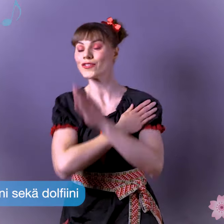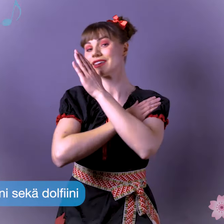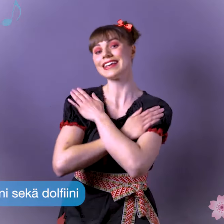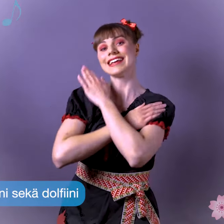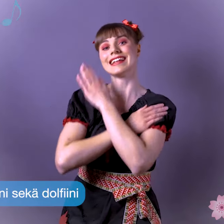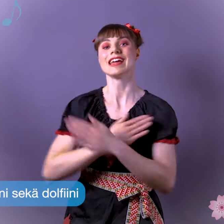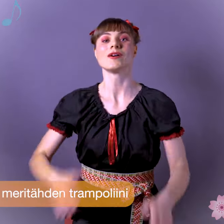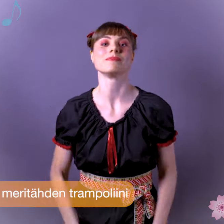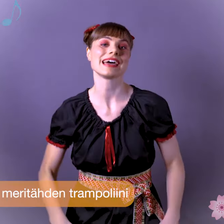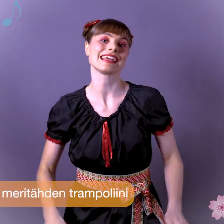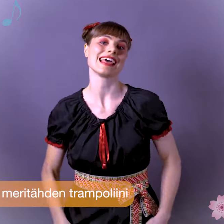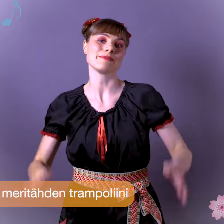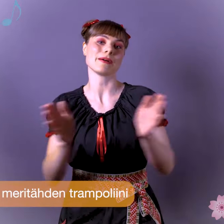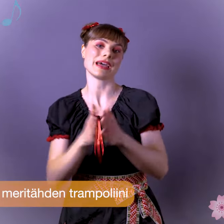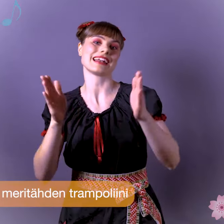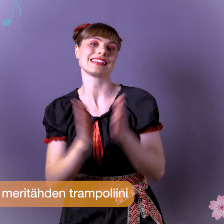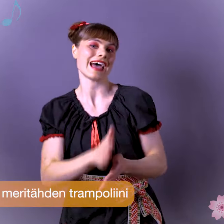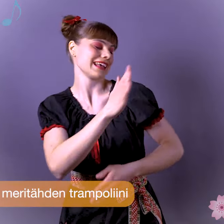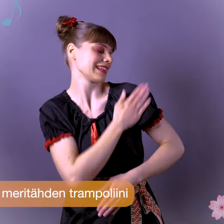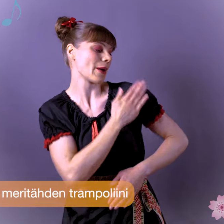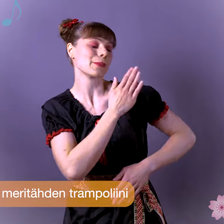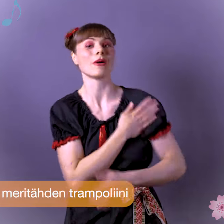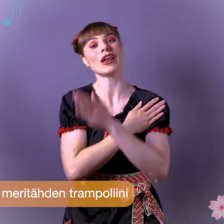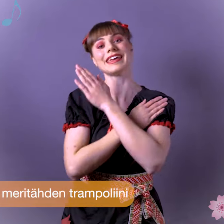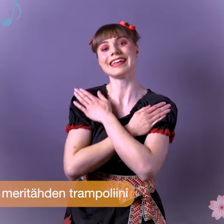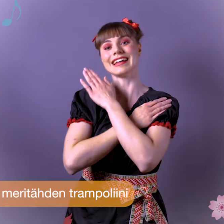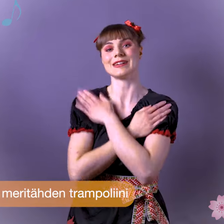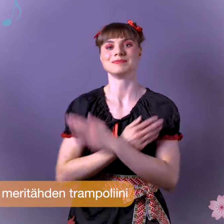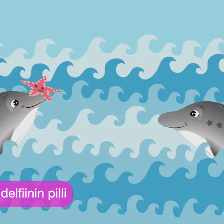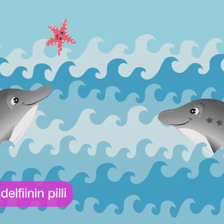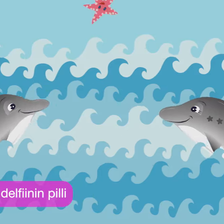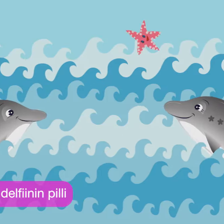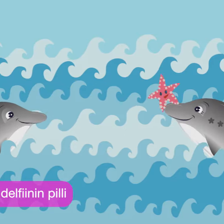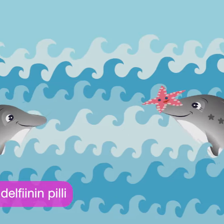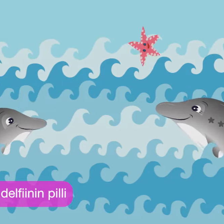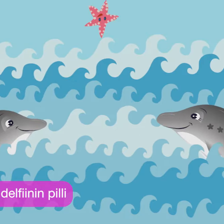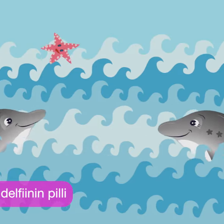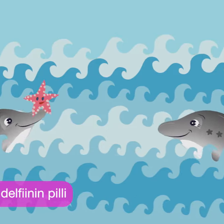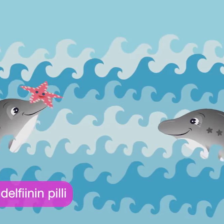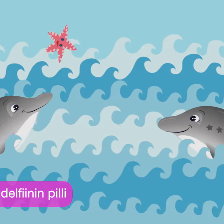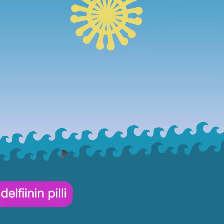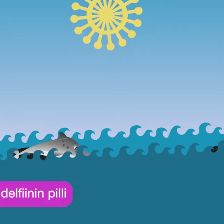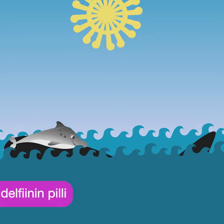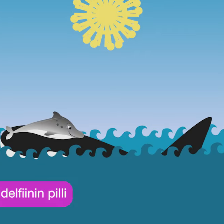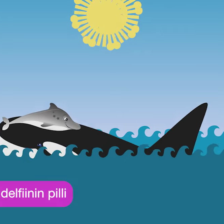sekäiini on meri lehmä Meri tähden tramoliini Atolli makrilli delfiinin